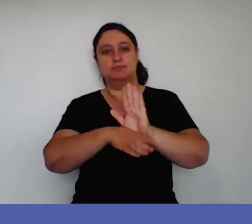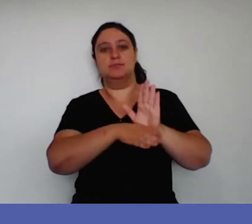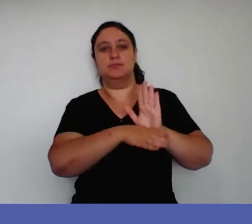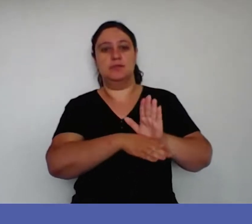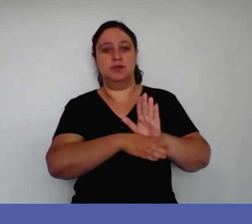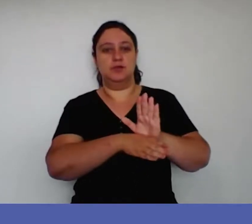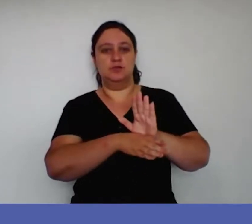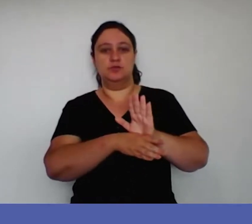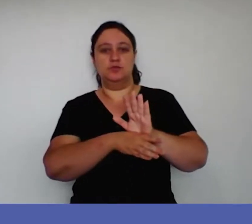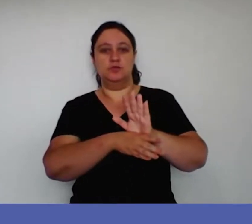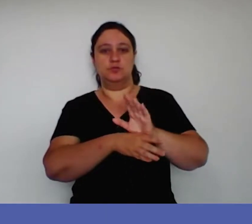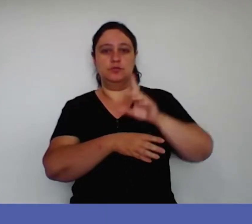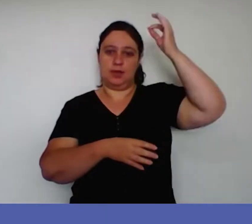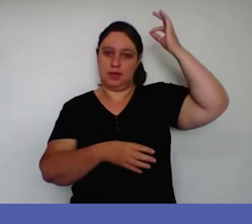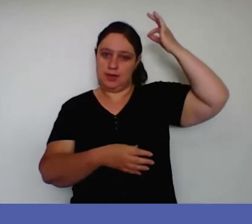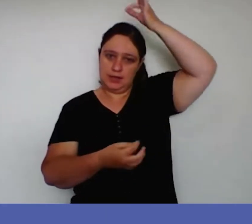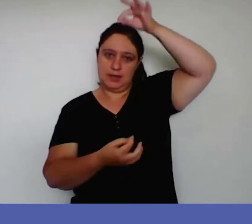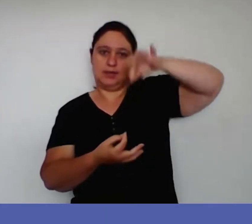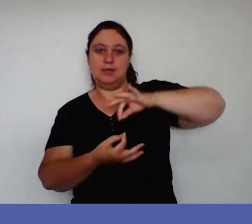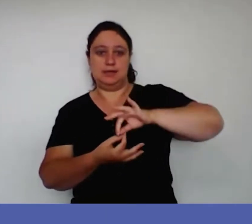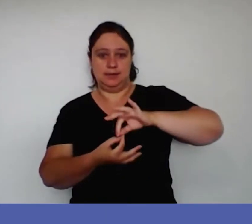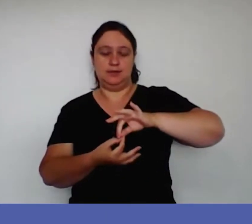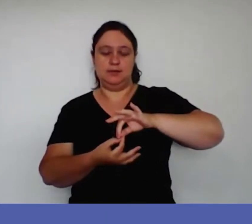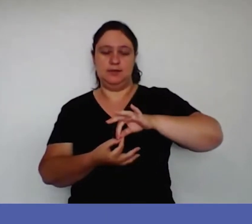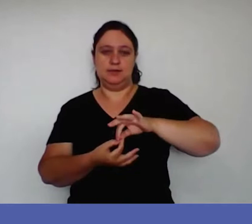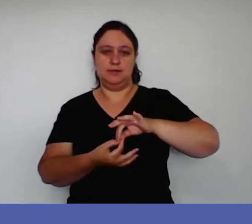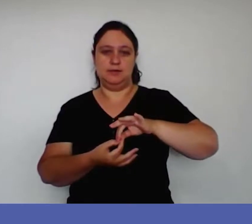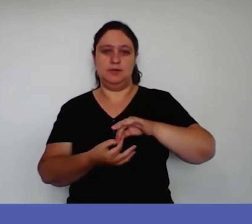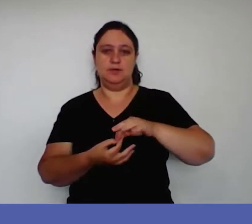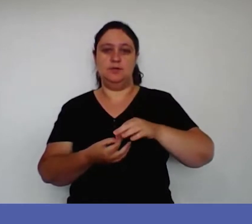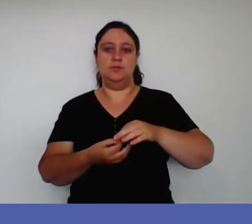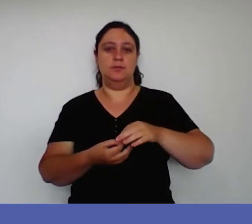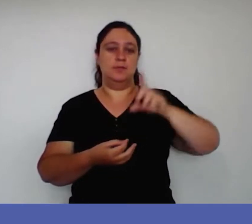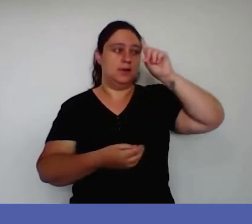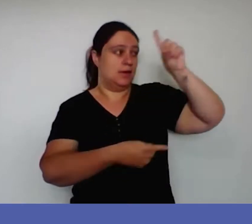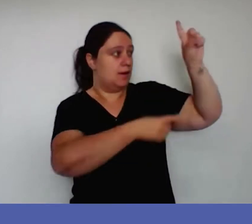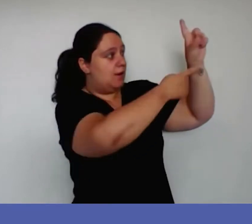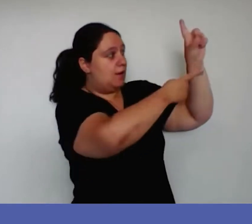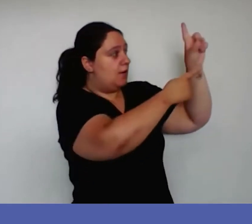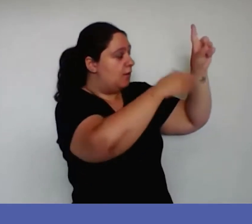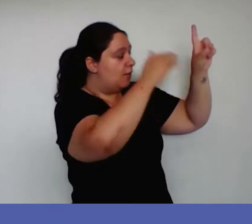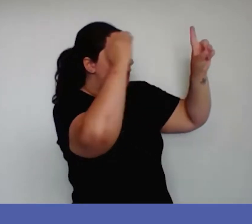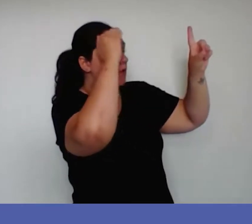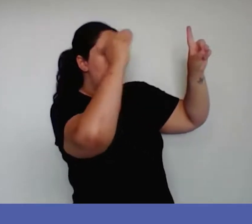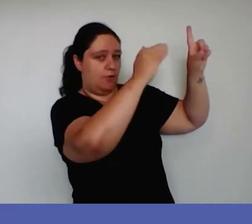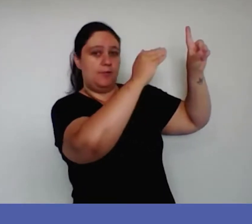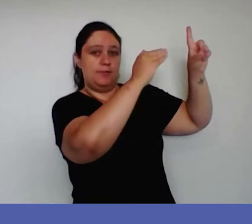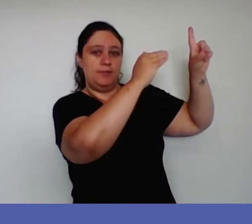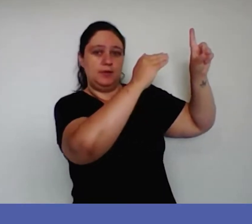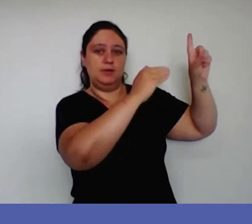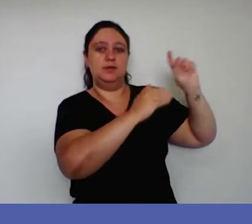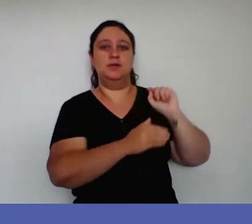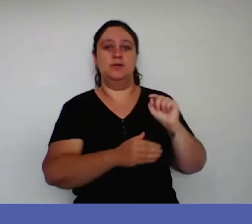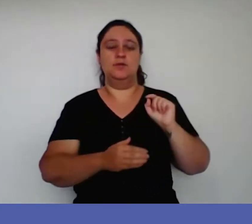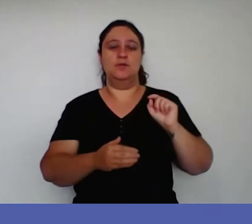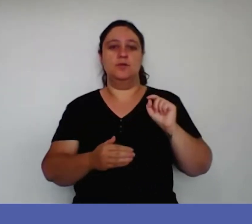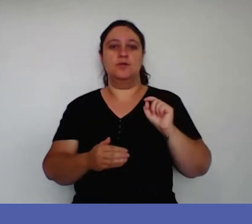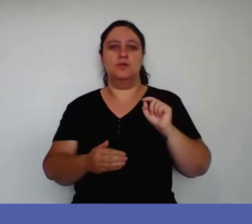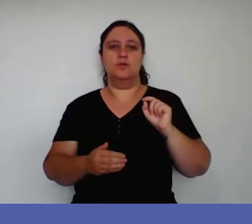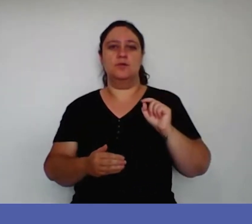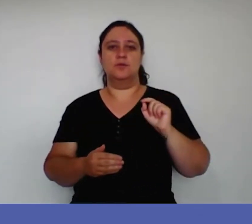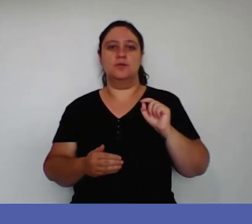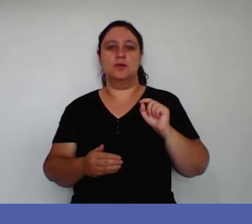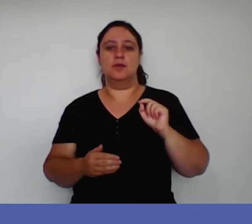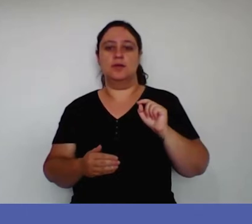a fazer a obra de Deus, a vontade de Deus aqui na terra, que é resgatar as pessoas que